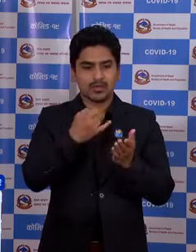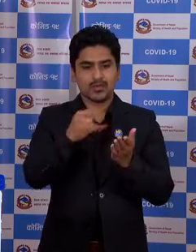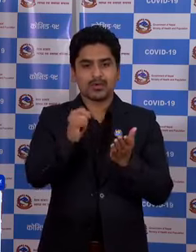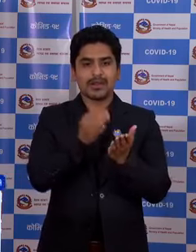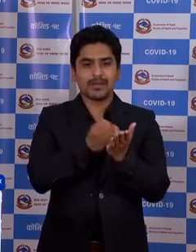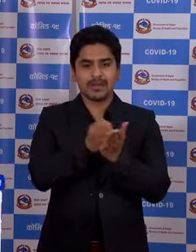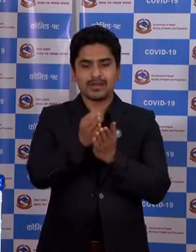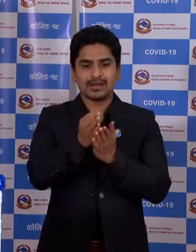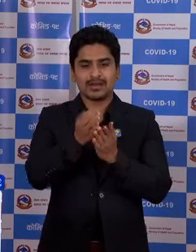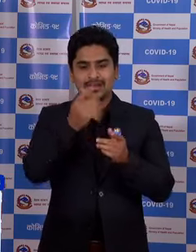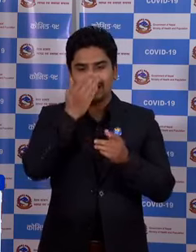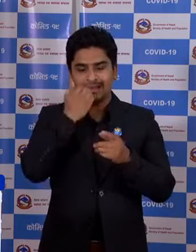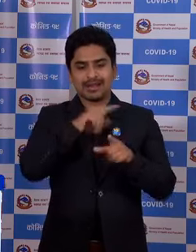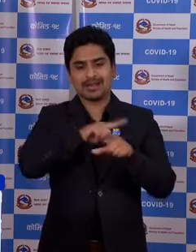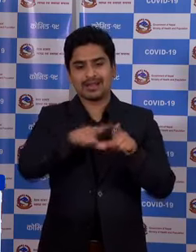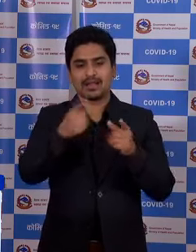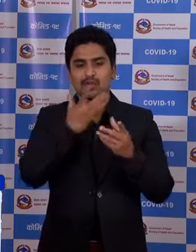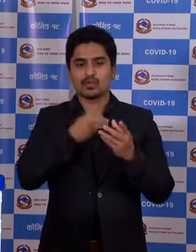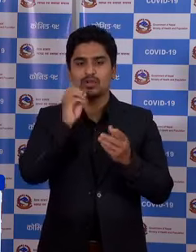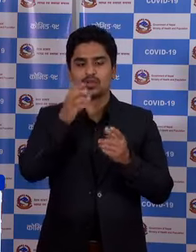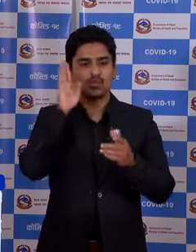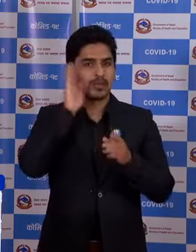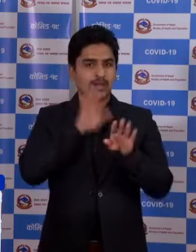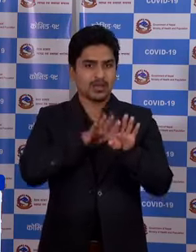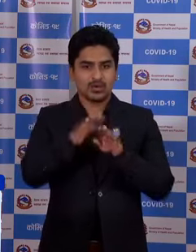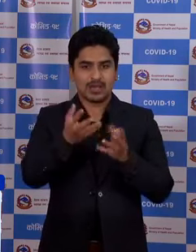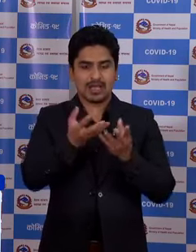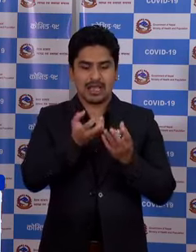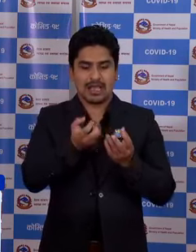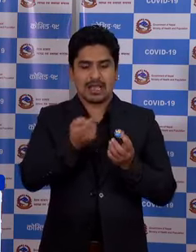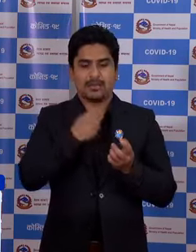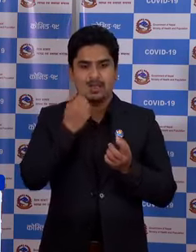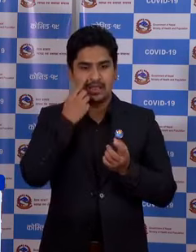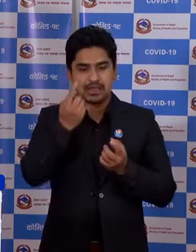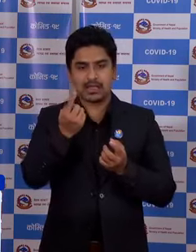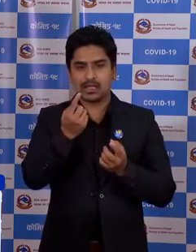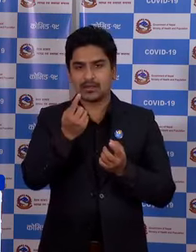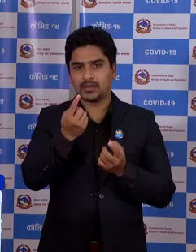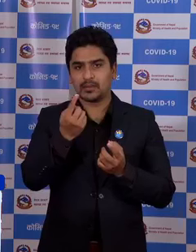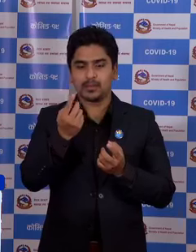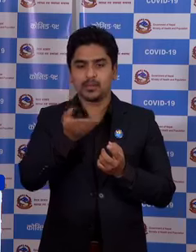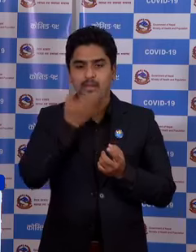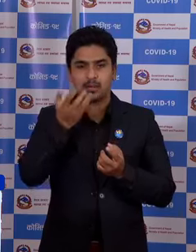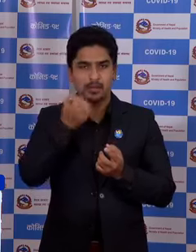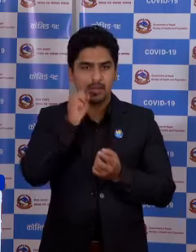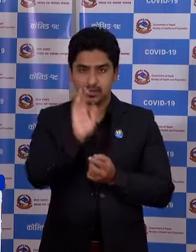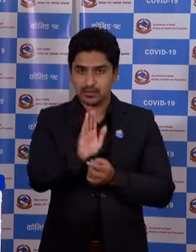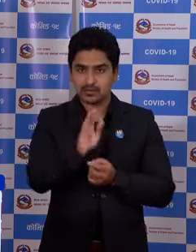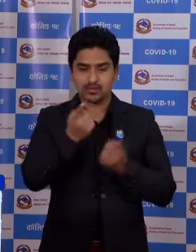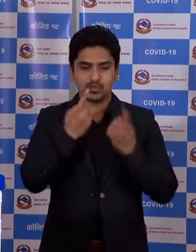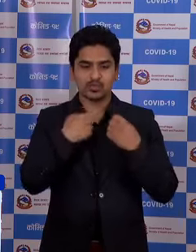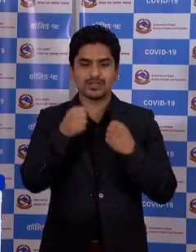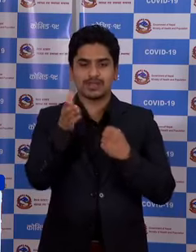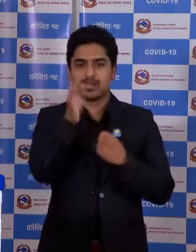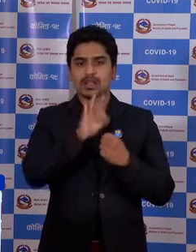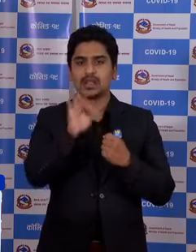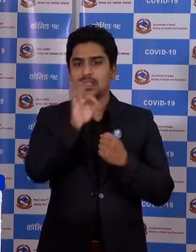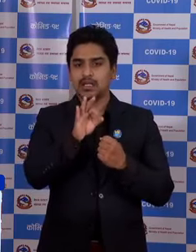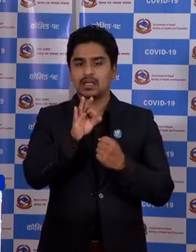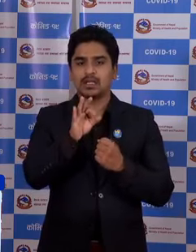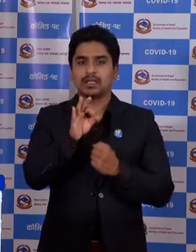दुर्व्यवहार तथा बिना कारण दुःख दिएका समाचारहरू हामीले देख्न पढ्न पायौँ। स्वास्थ्य तथा